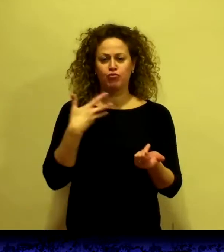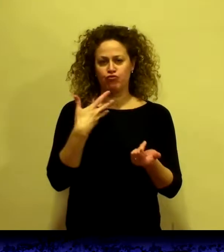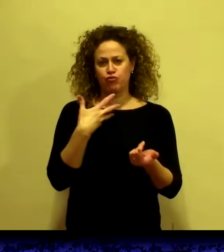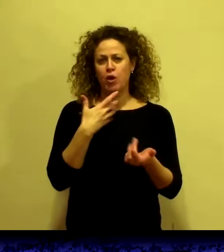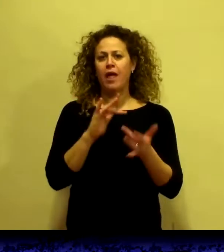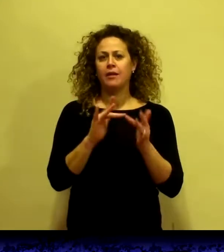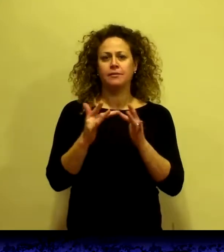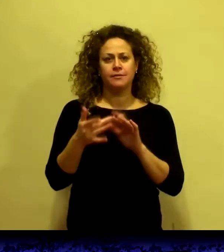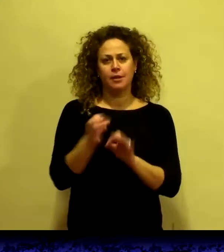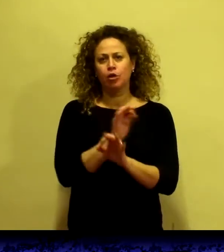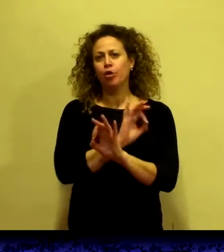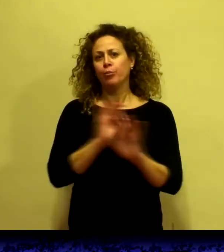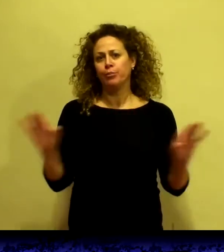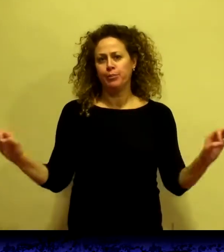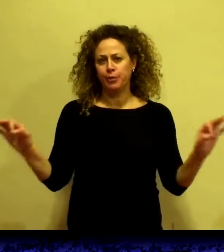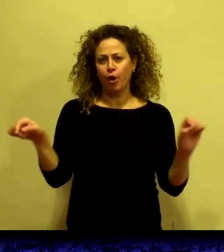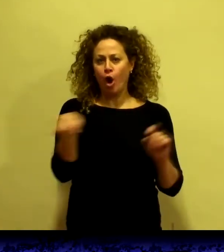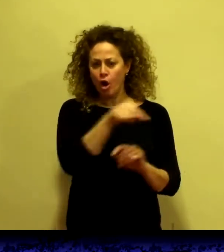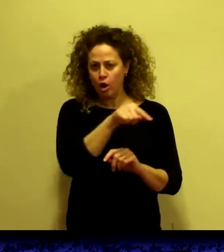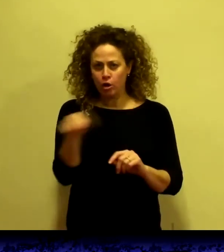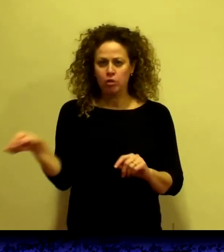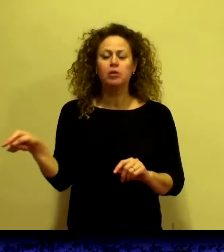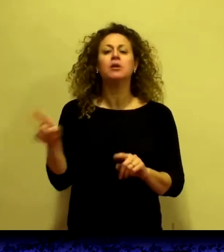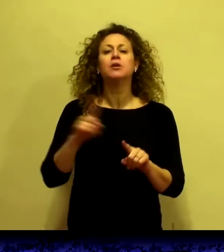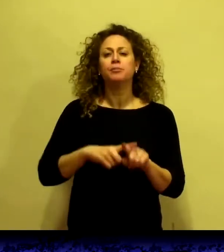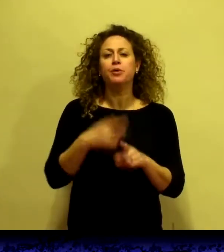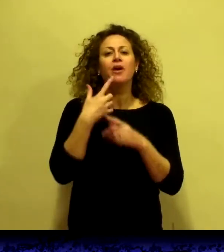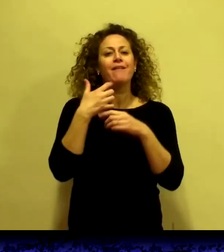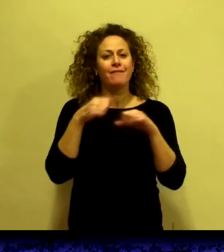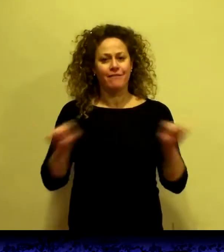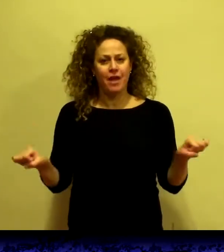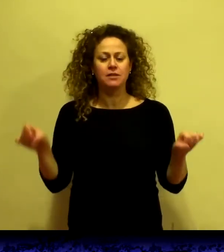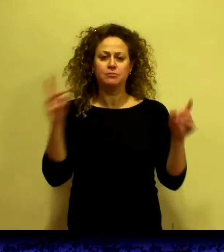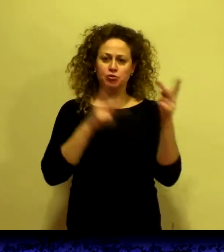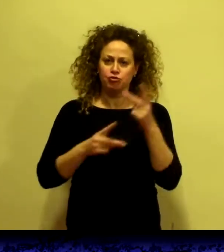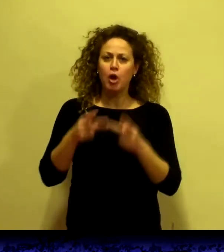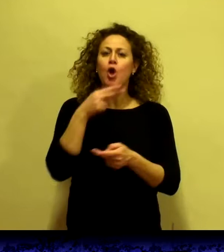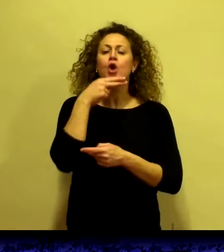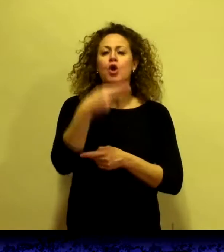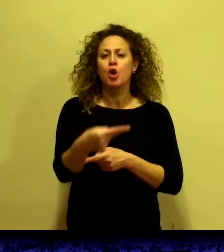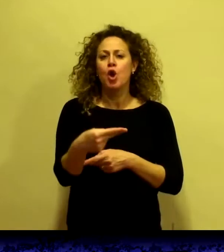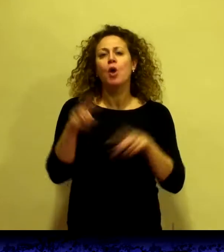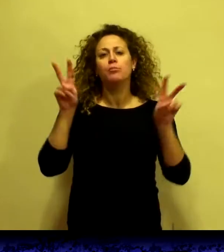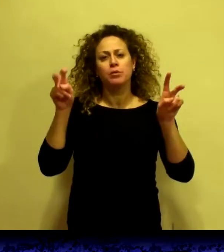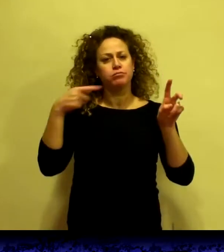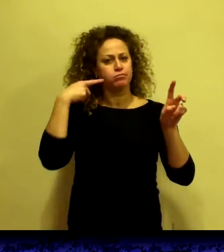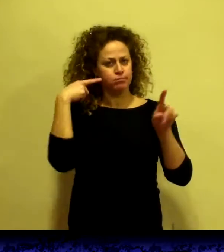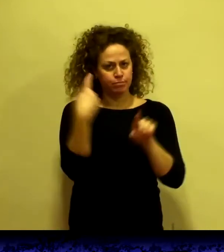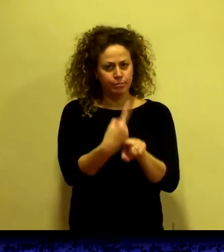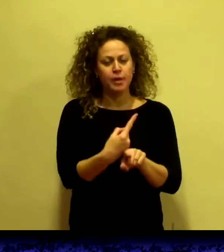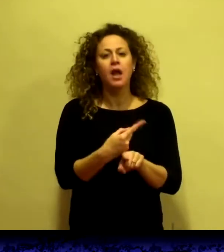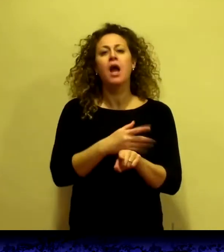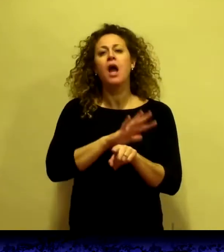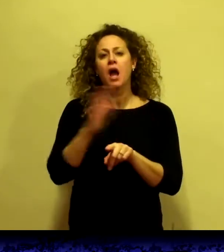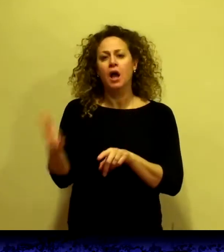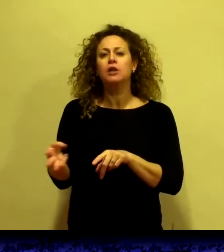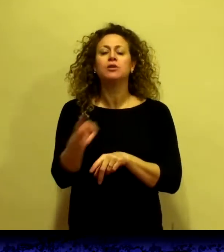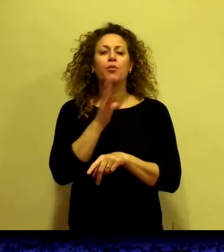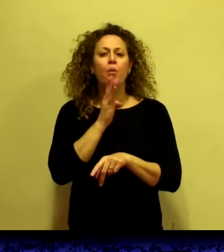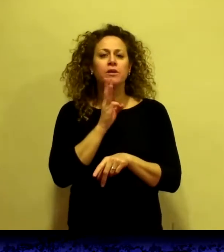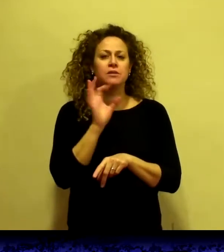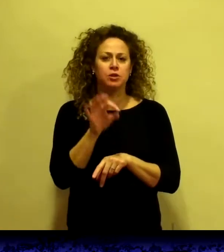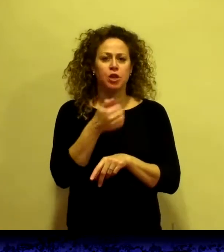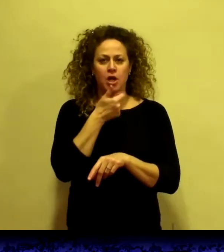Telefono in sovrappressione. Facebook, cercate Gilda del Gioco Studio. E poi